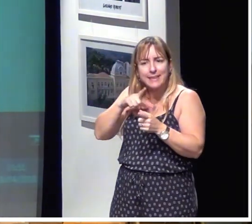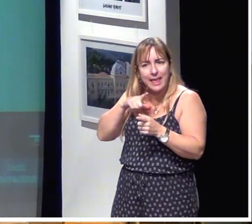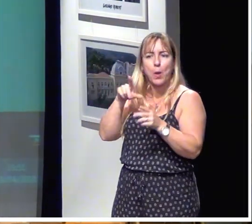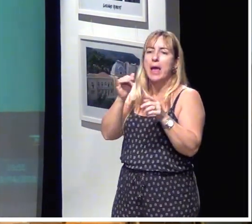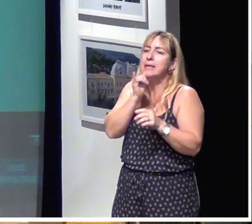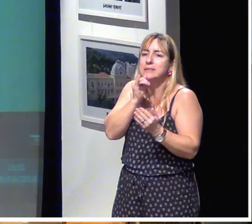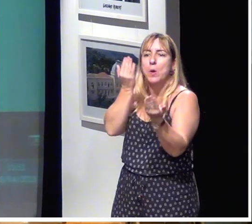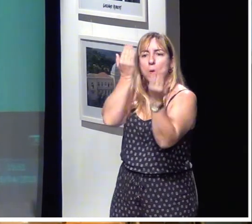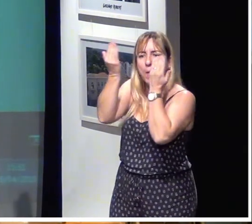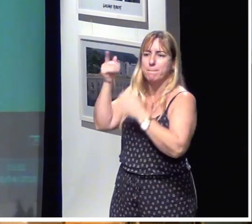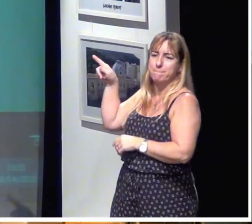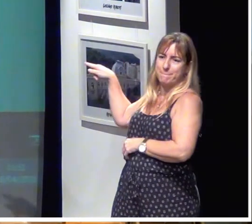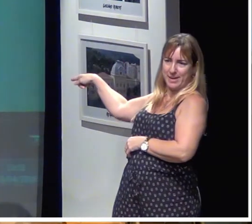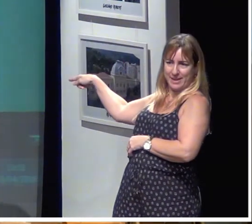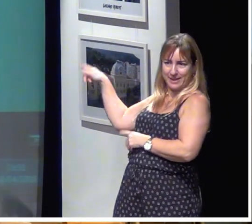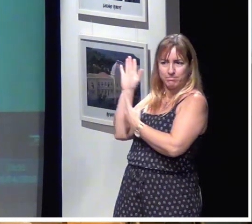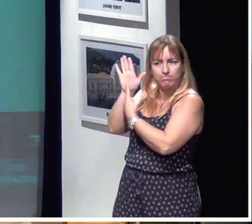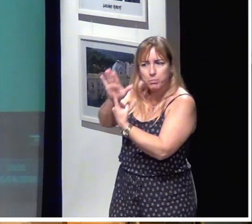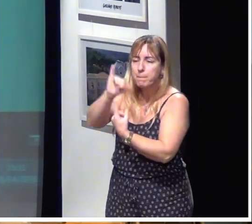mulher feminista luta em prol dessa